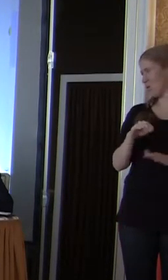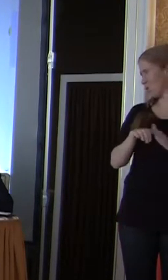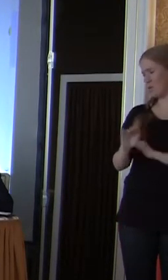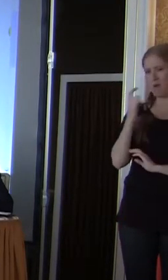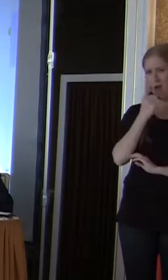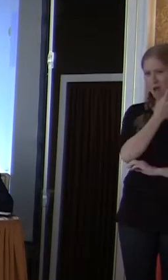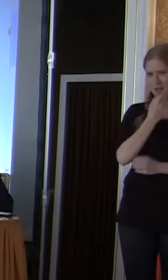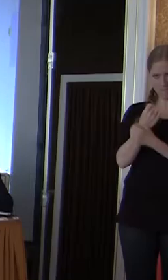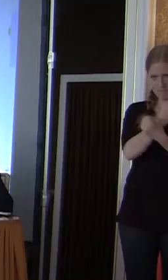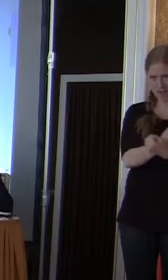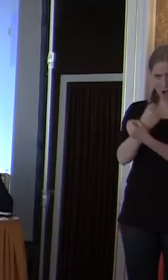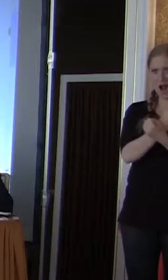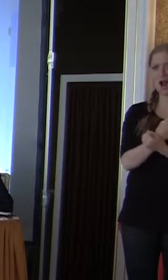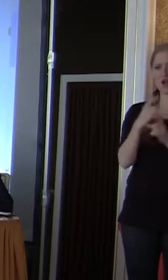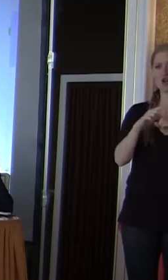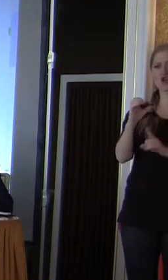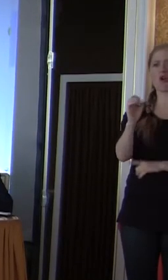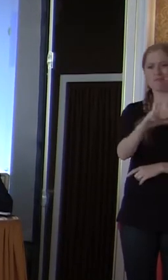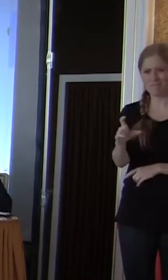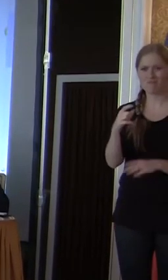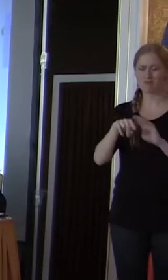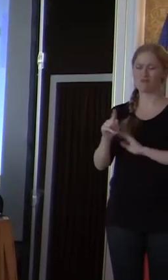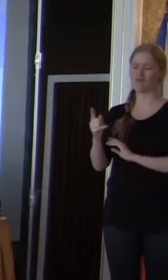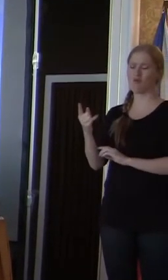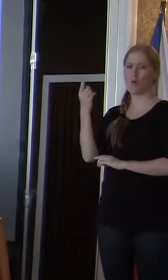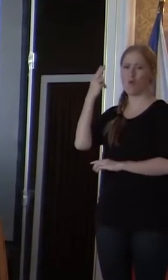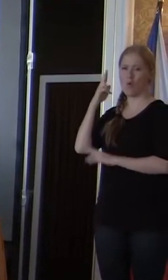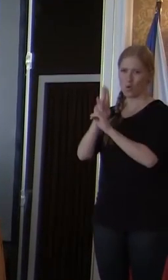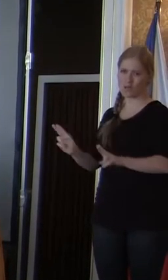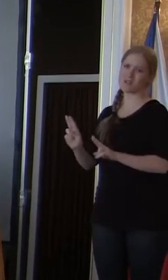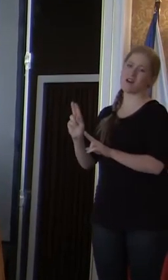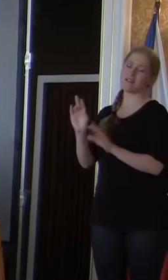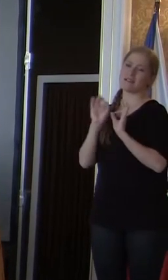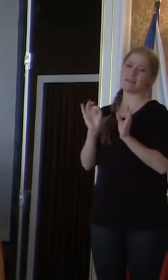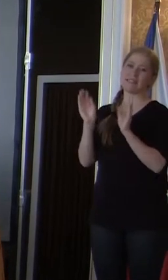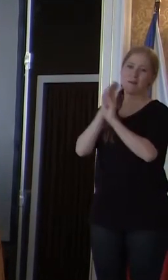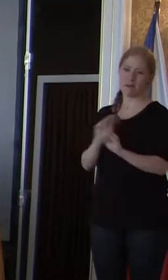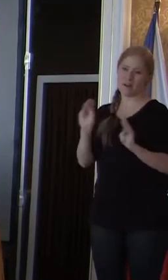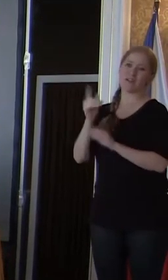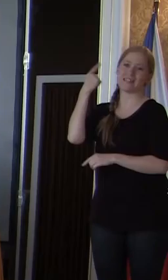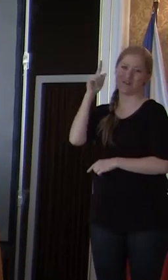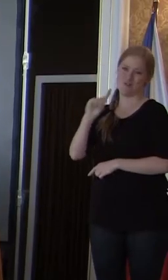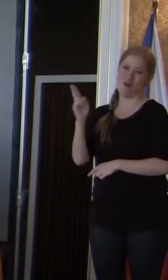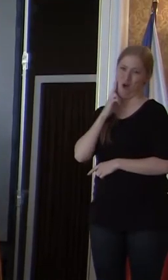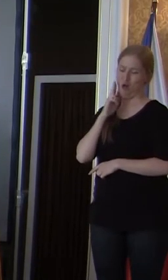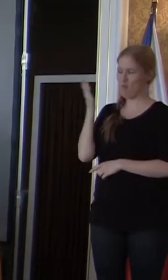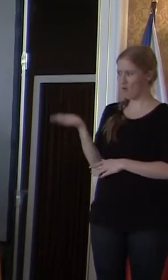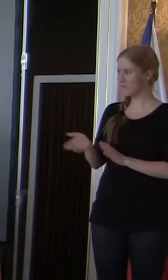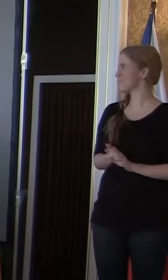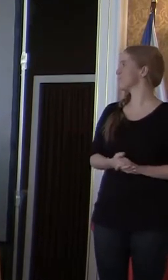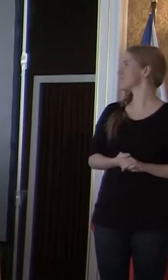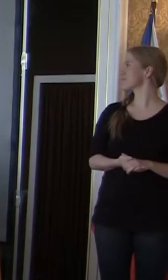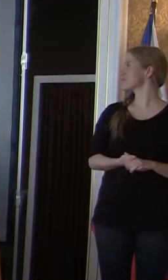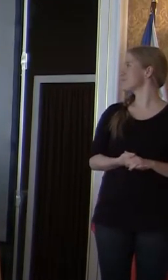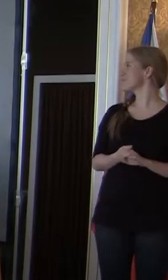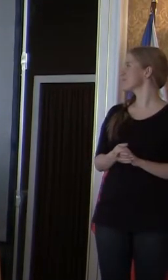Jan Michalík, docent z Ústavu speciálně pedagogických studií Pedagogické fakulty Univerzity Palackého v Olomouci.